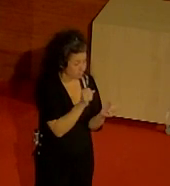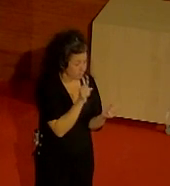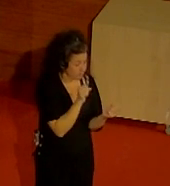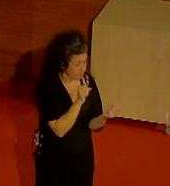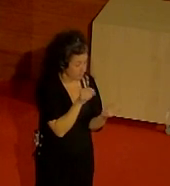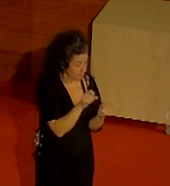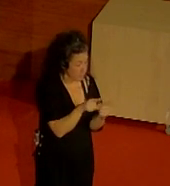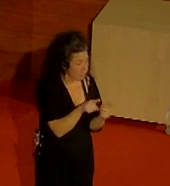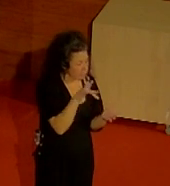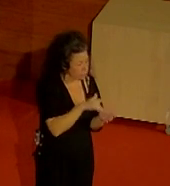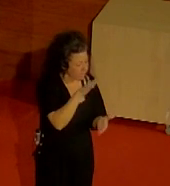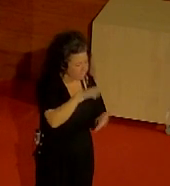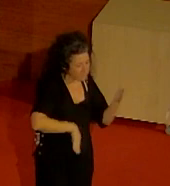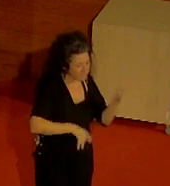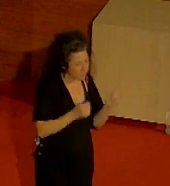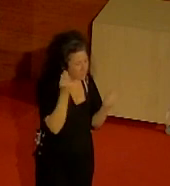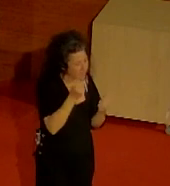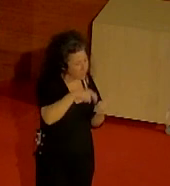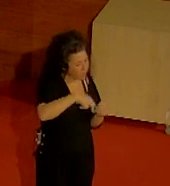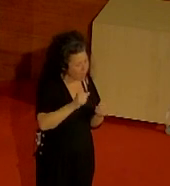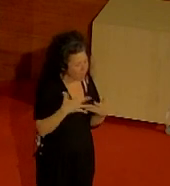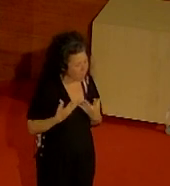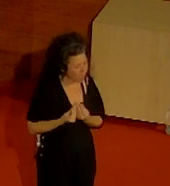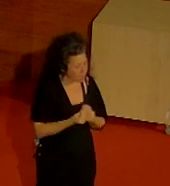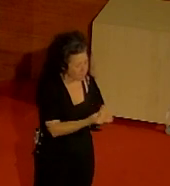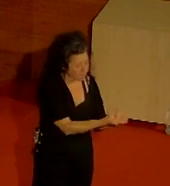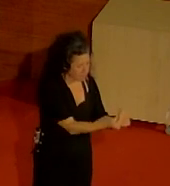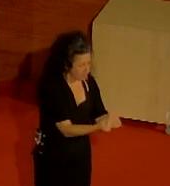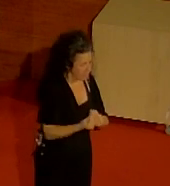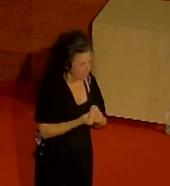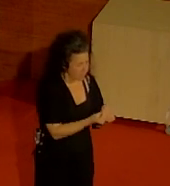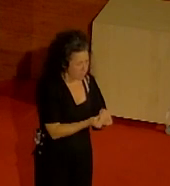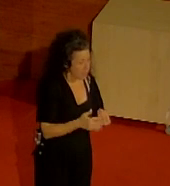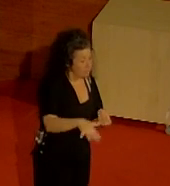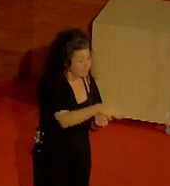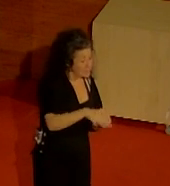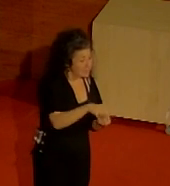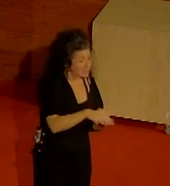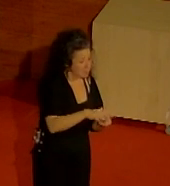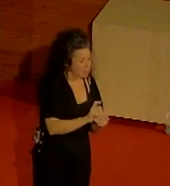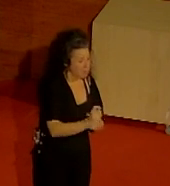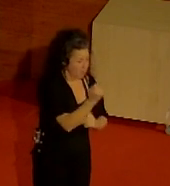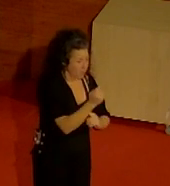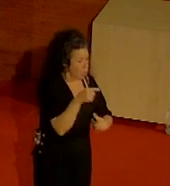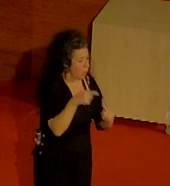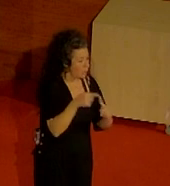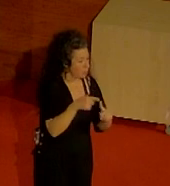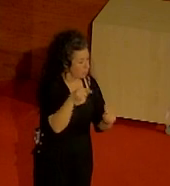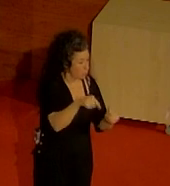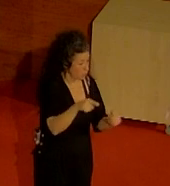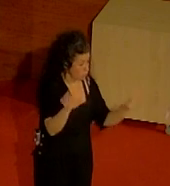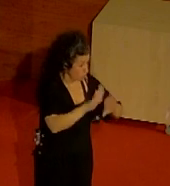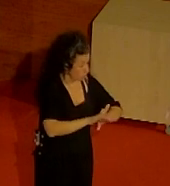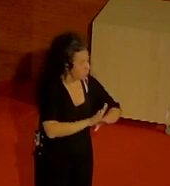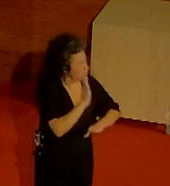día creo que Ana los estaba acompañando a un lugar que habían logrado para dormir aquella noche. Y esto es en la carretera